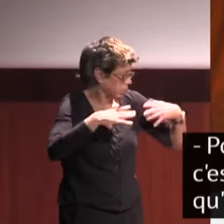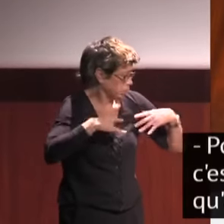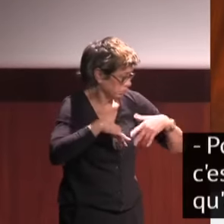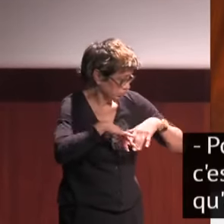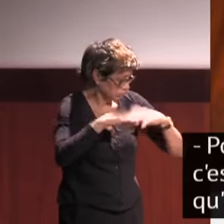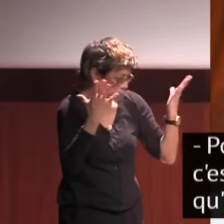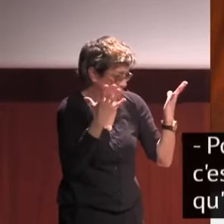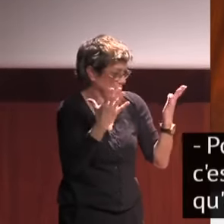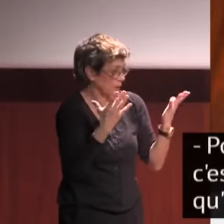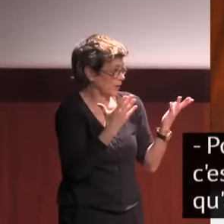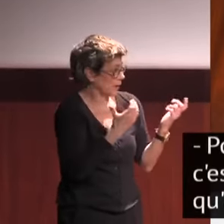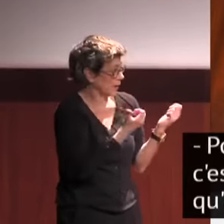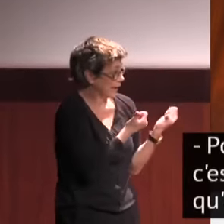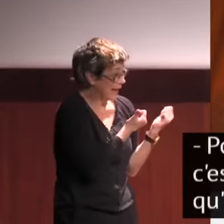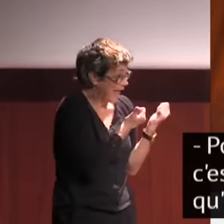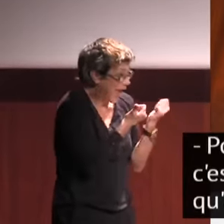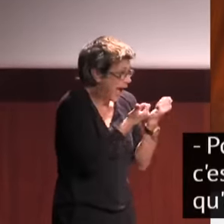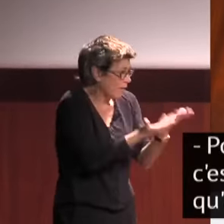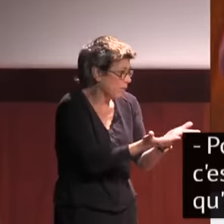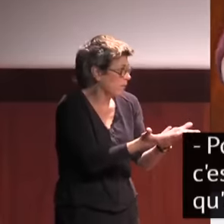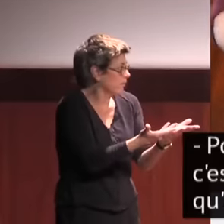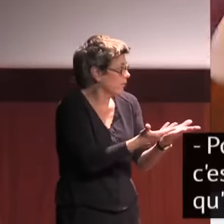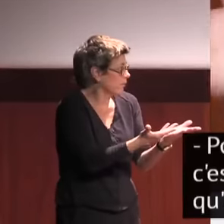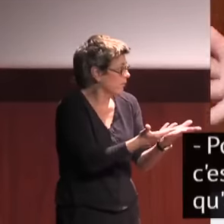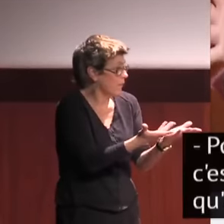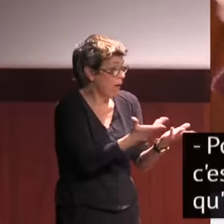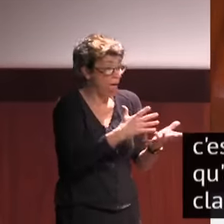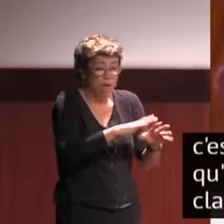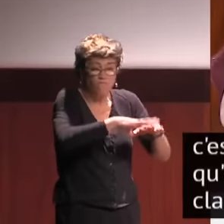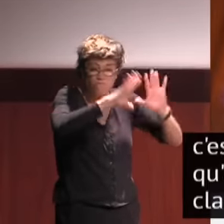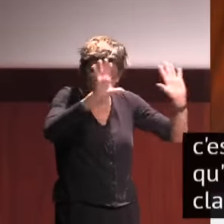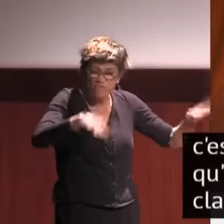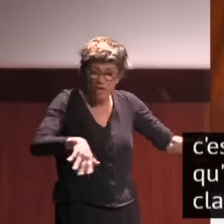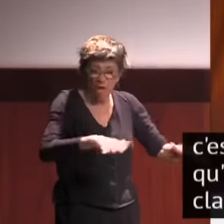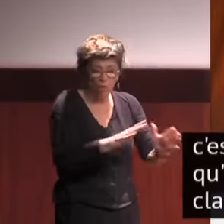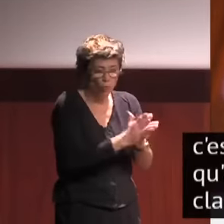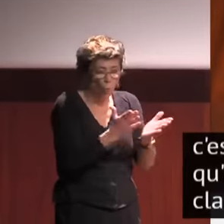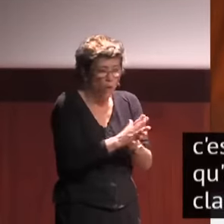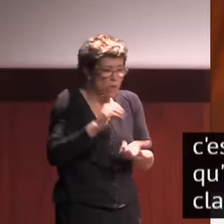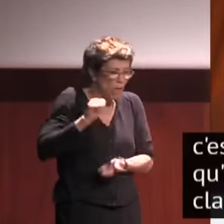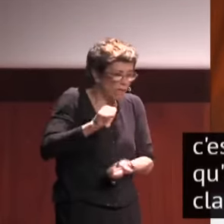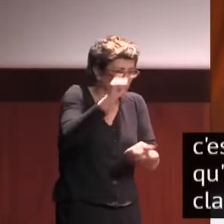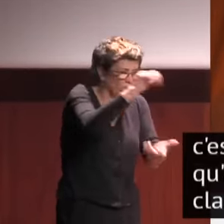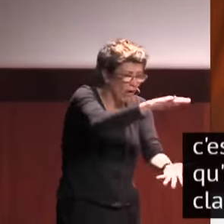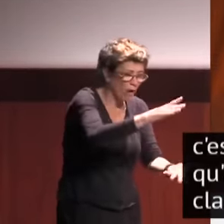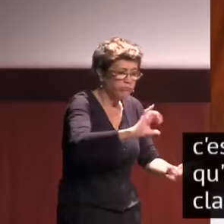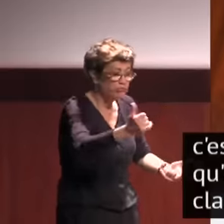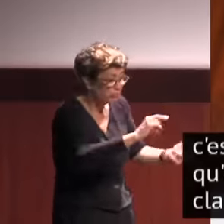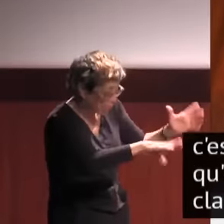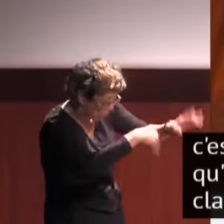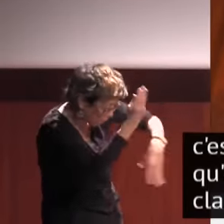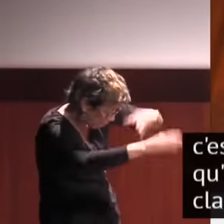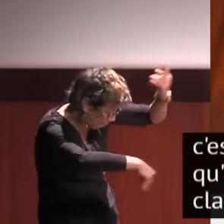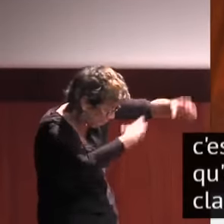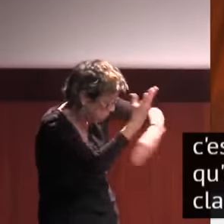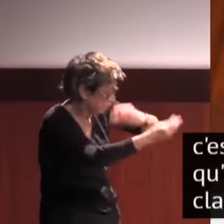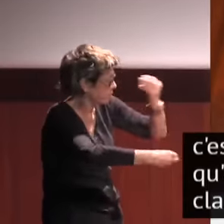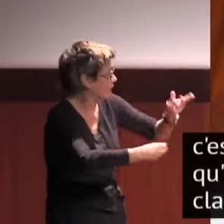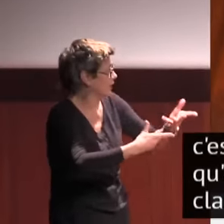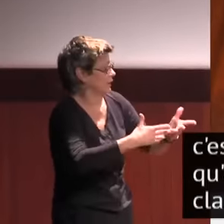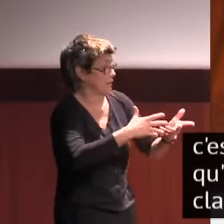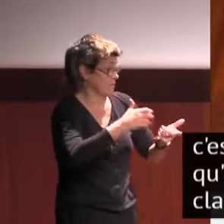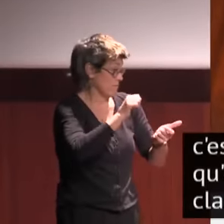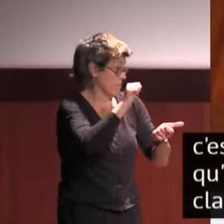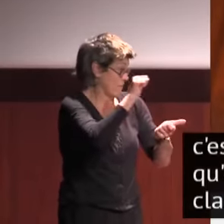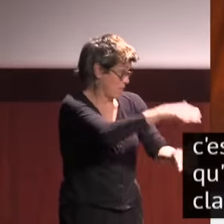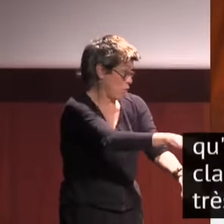d'apporter, mais au sens propre, un très gros tas de livres, et on peut aller fouiller là-dedans totalement librement, etc.